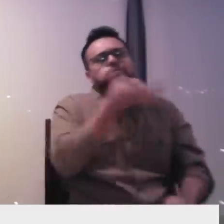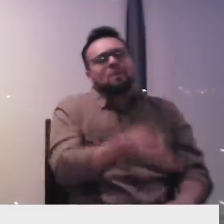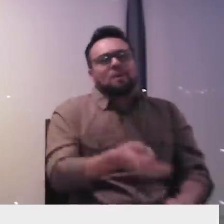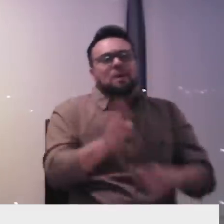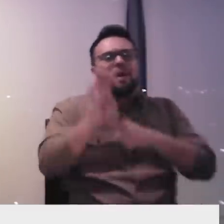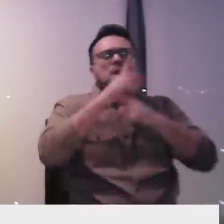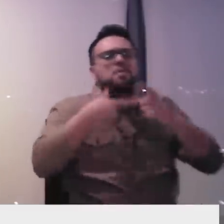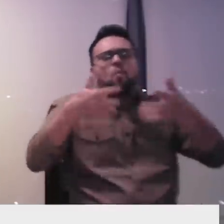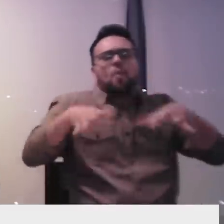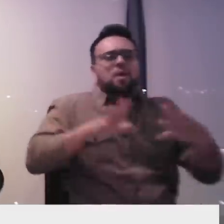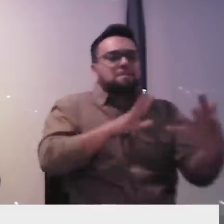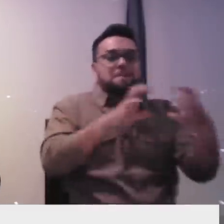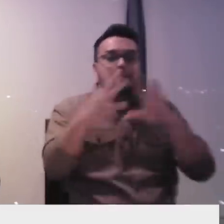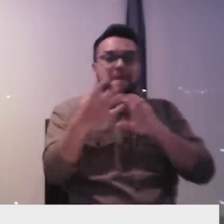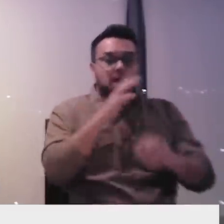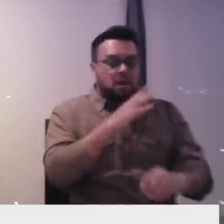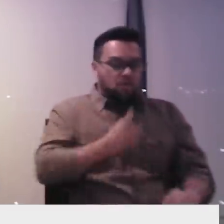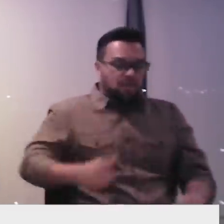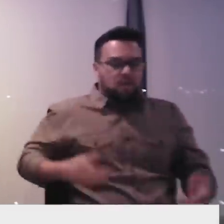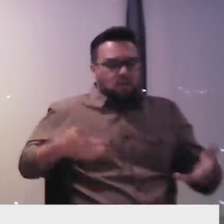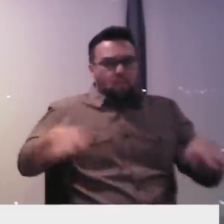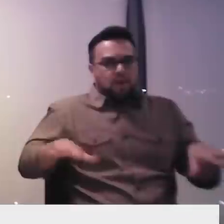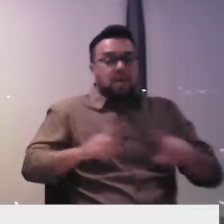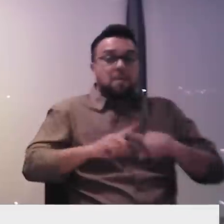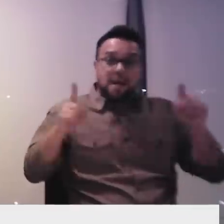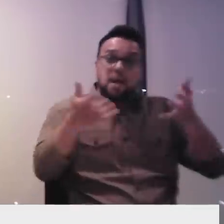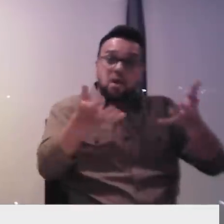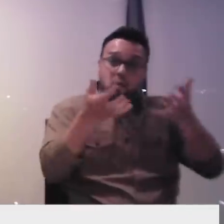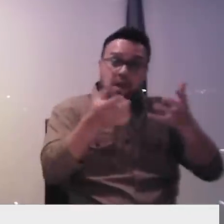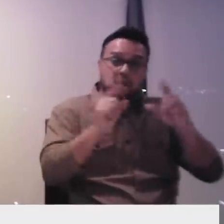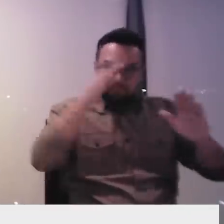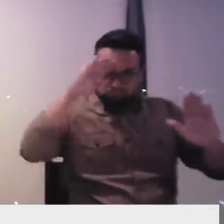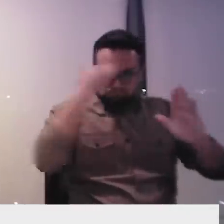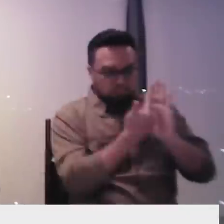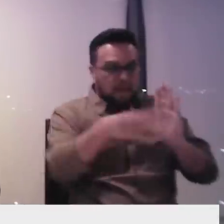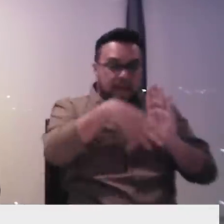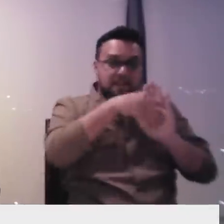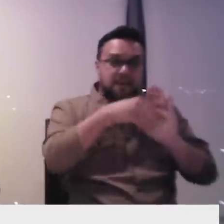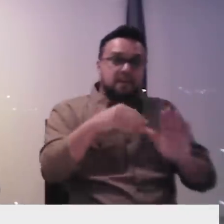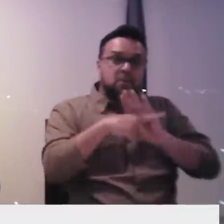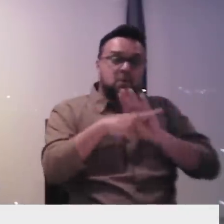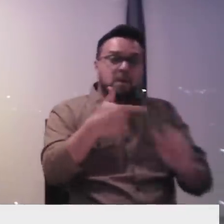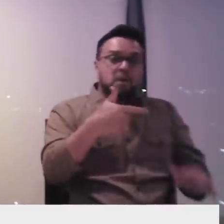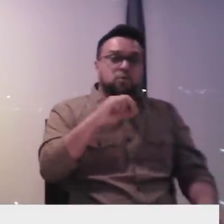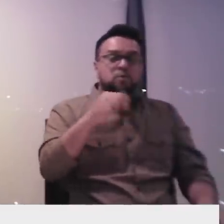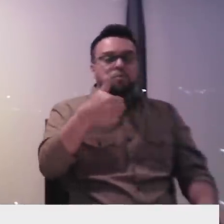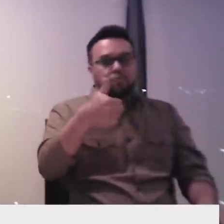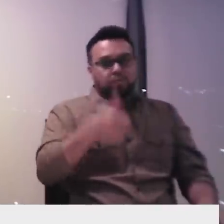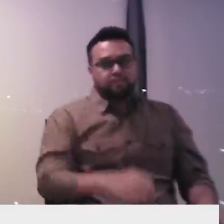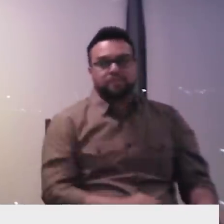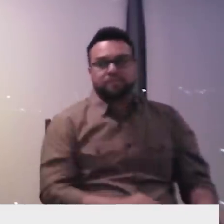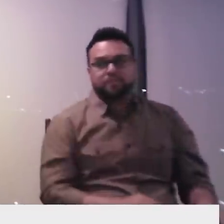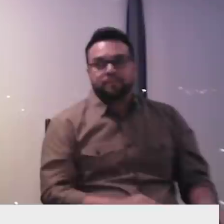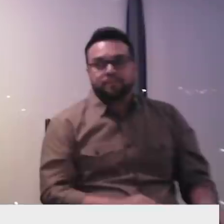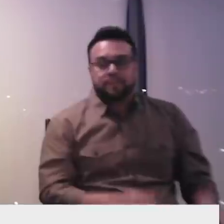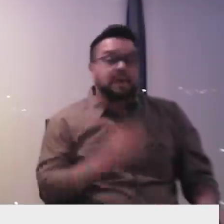com o governador. O que eu quero é que se cumpra a emenda constitucional de 2001.